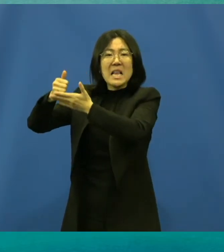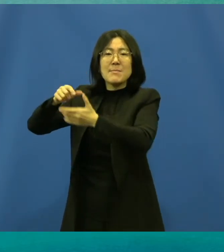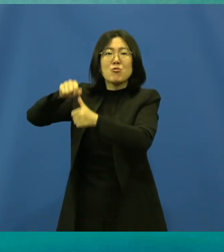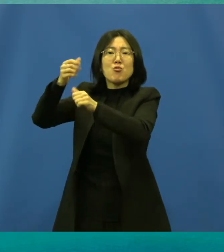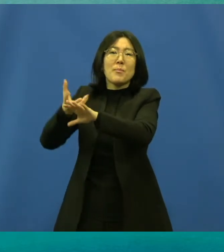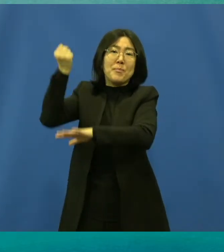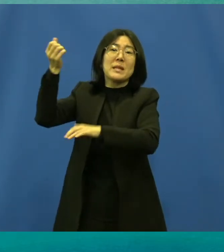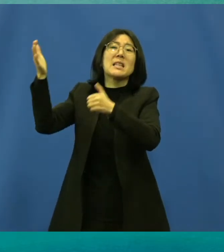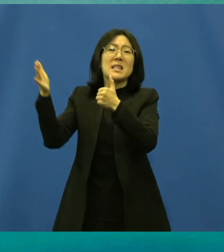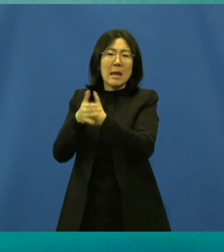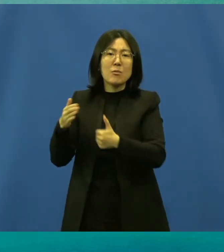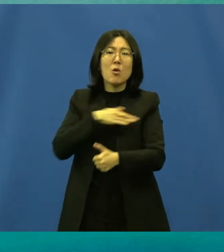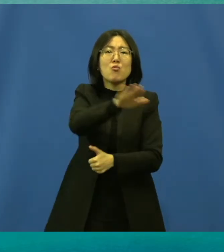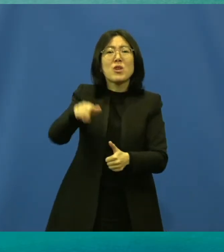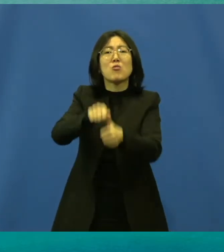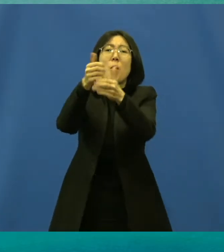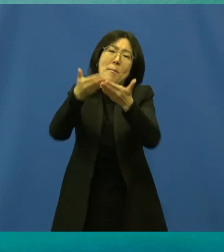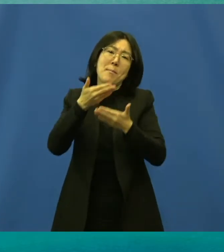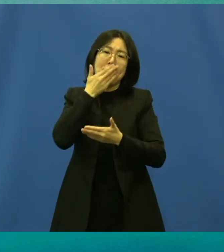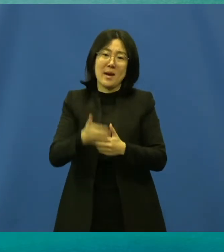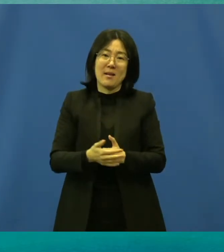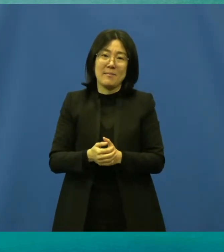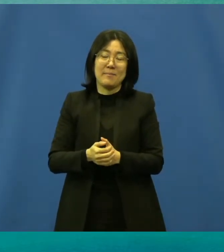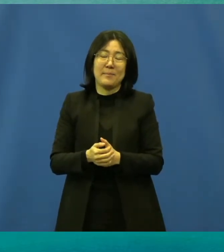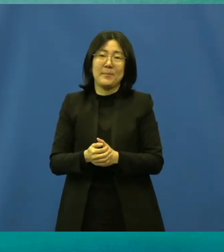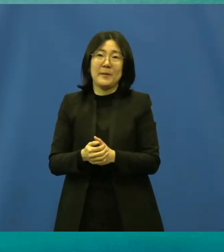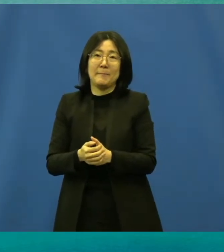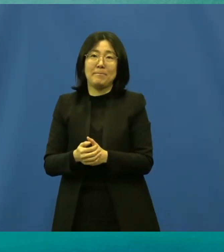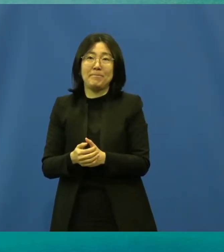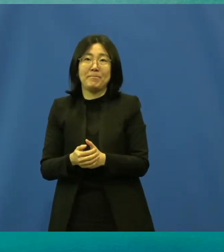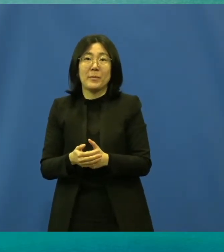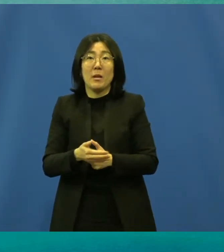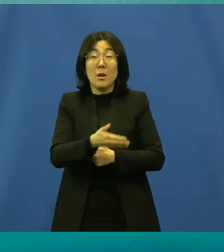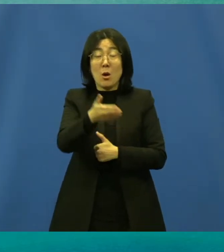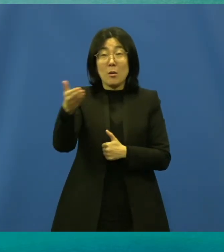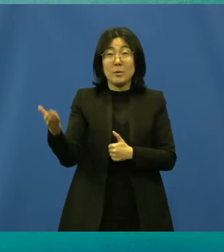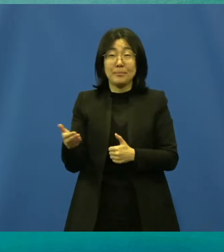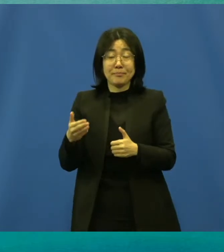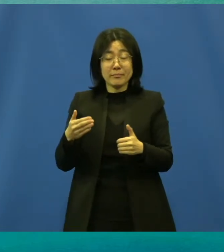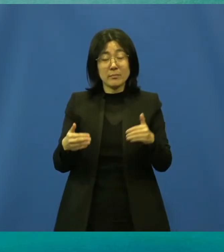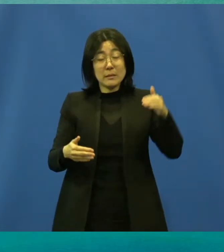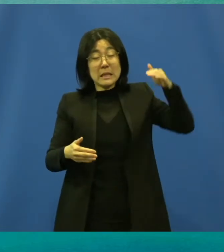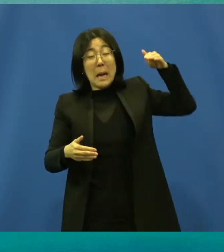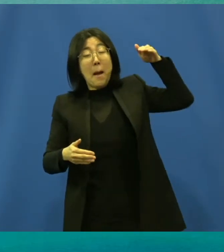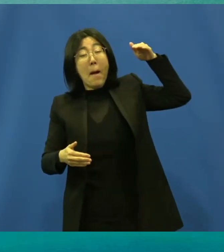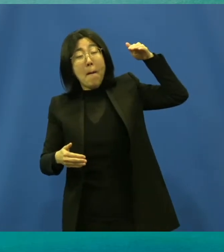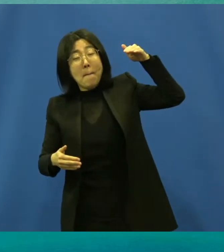자, 사람들은 내리막길에서 하나님을 찾습니다. 요나는 비로소